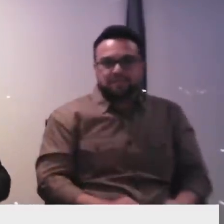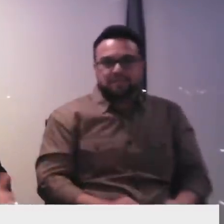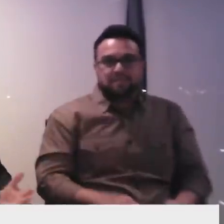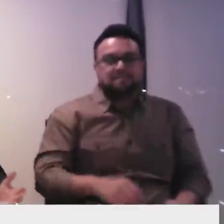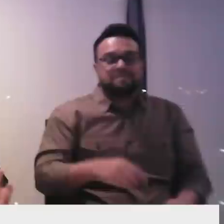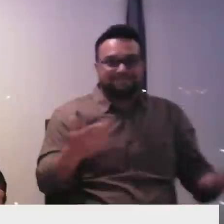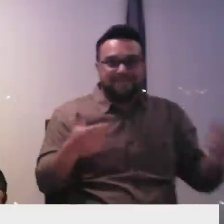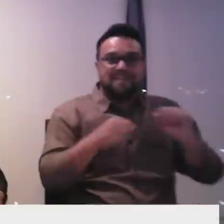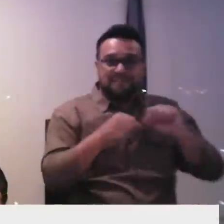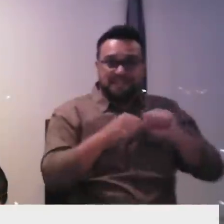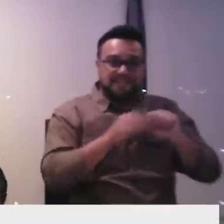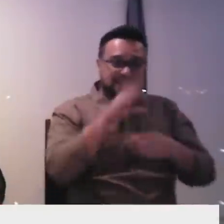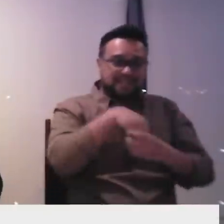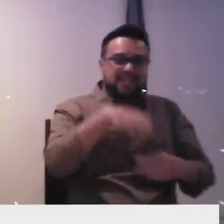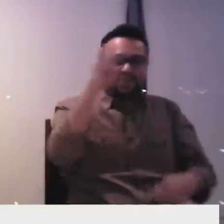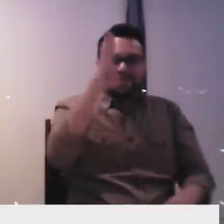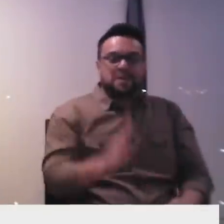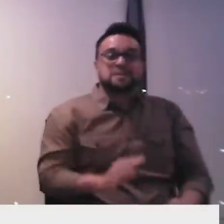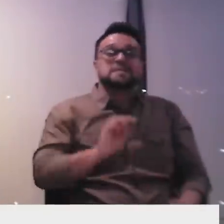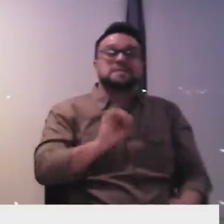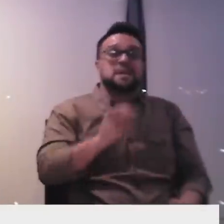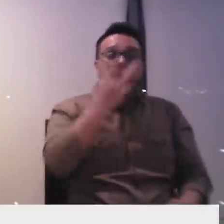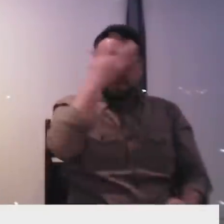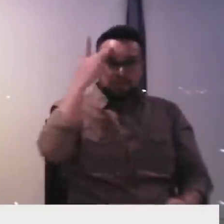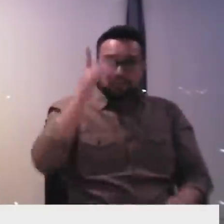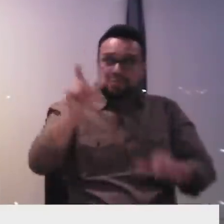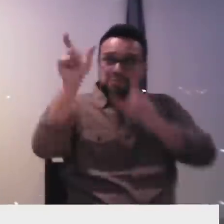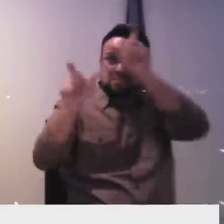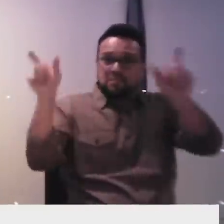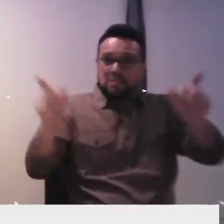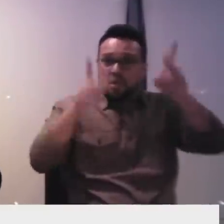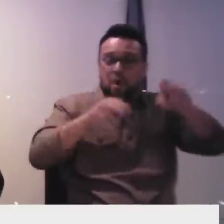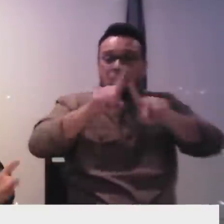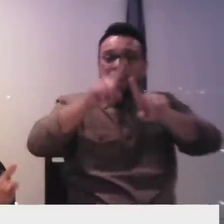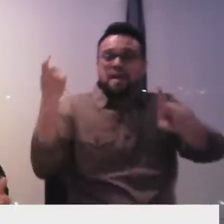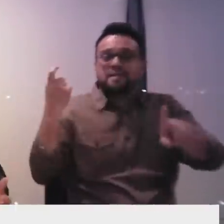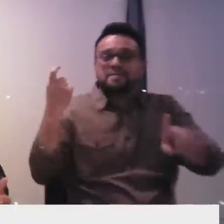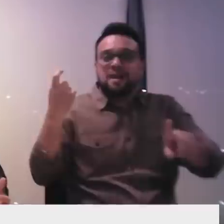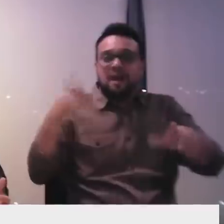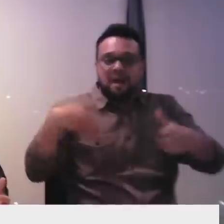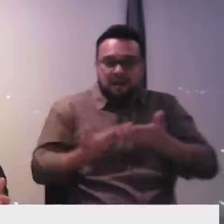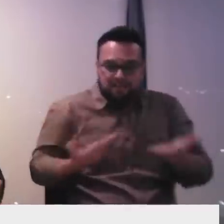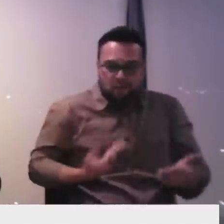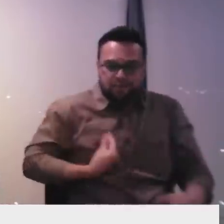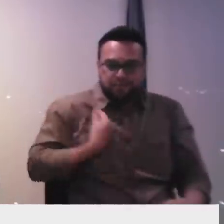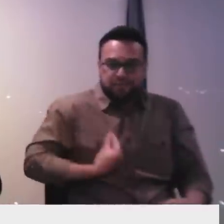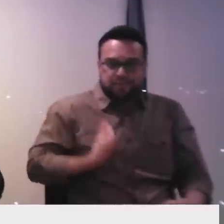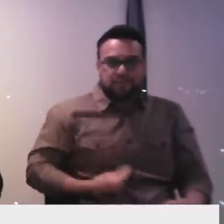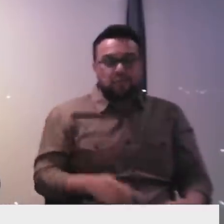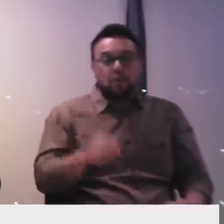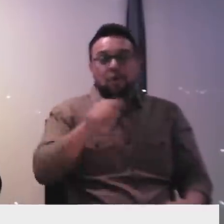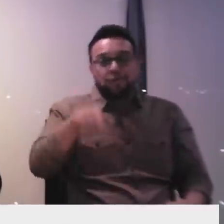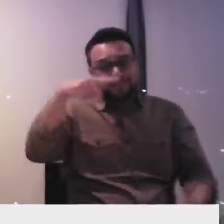fazendo valer no Brasil se esse tipo de ministros, governadores do passado estivessem no presente. Temos que